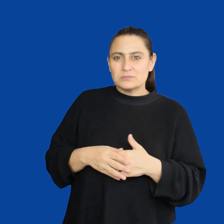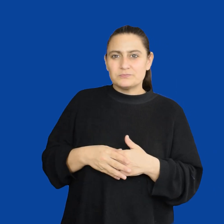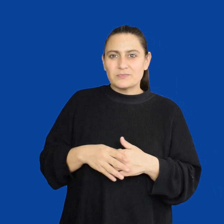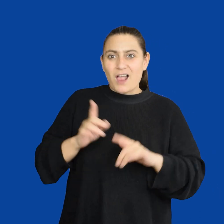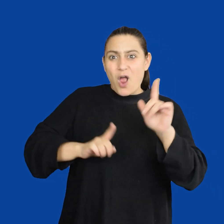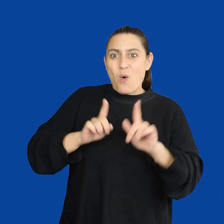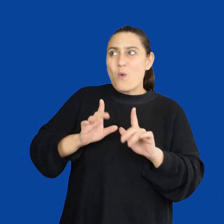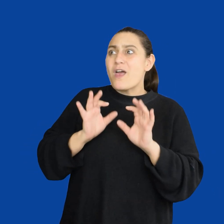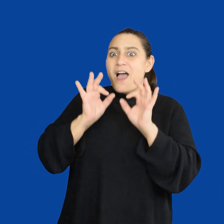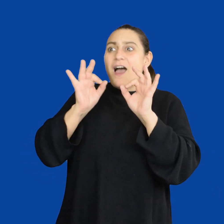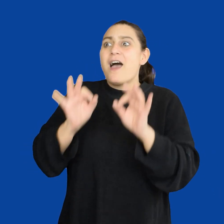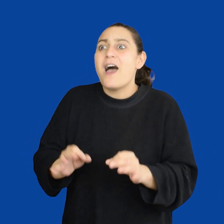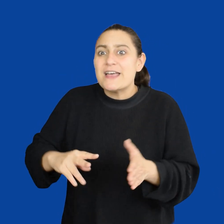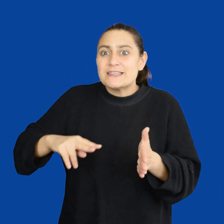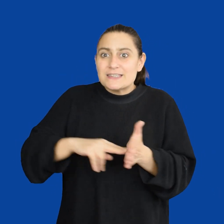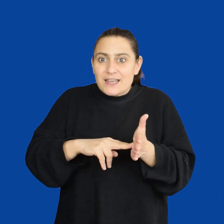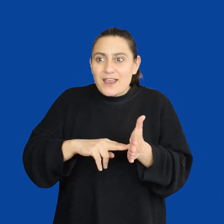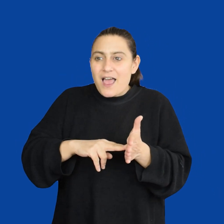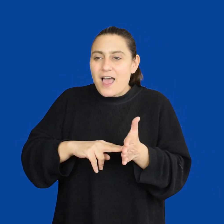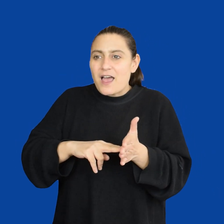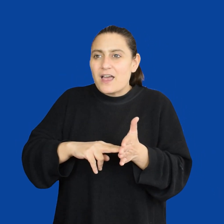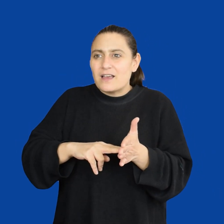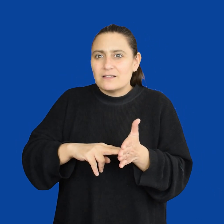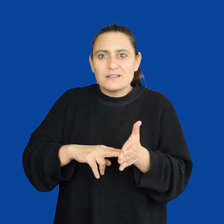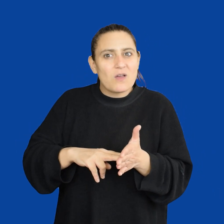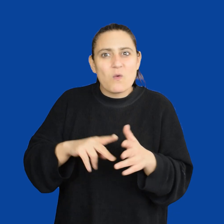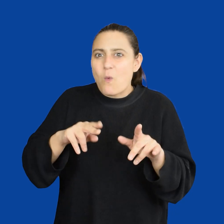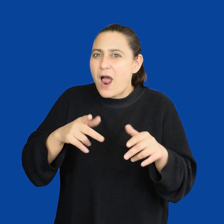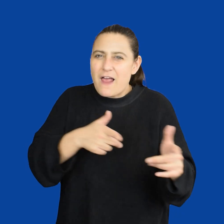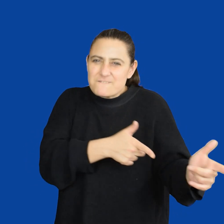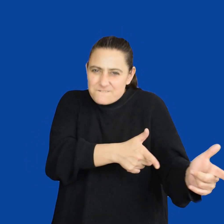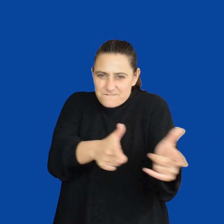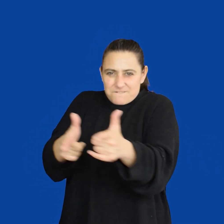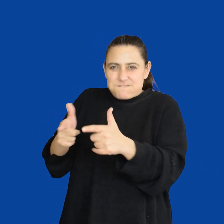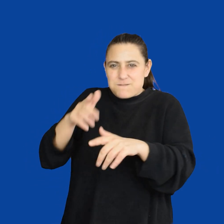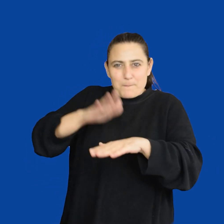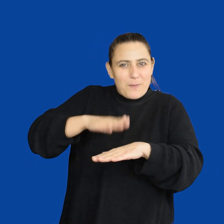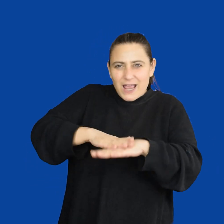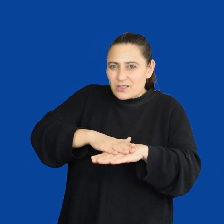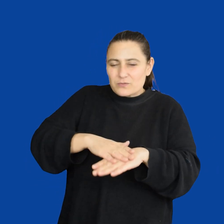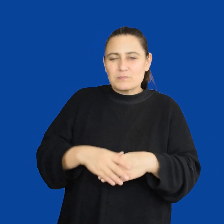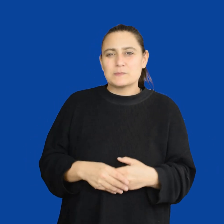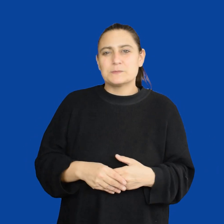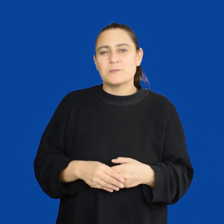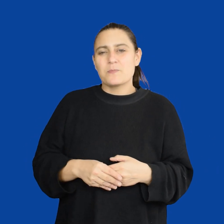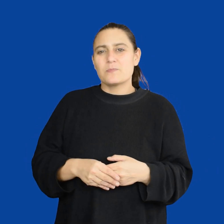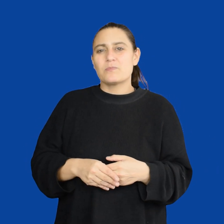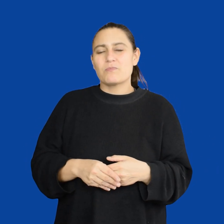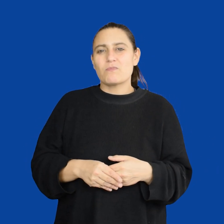los deportados. Aquellos que logran llegar al destino, generalmente a Siria, fueron